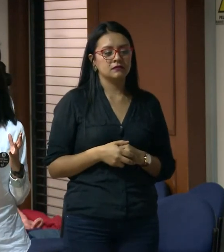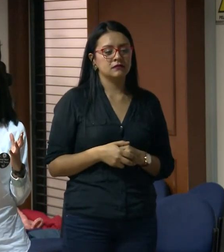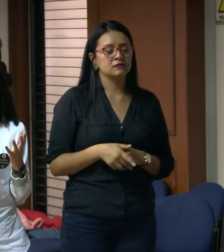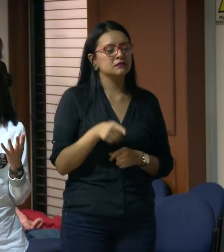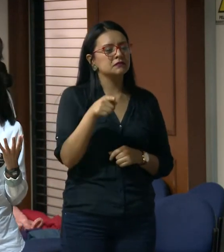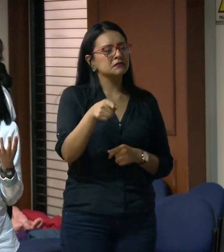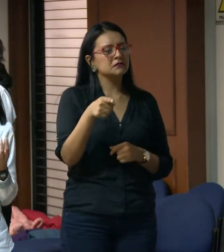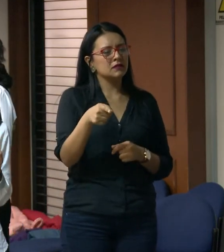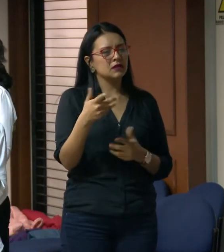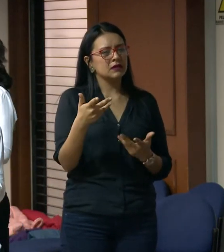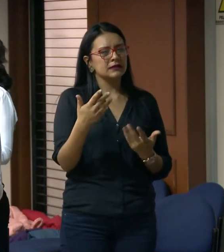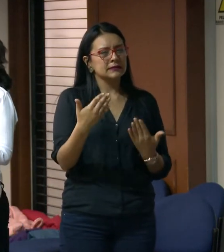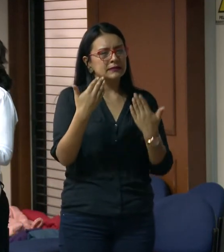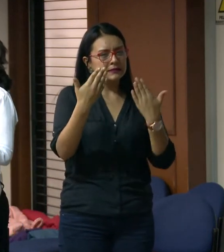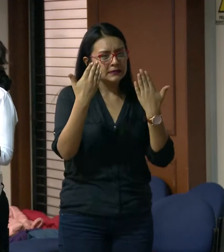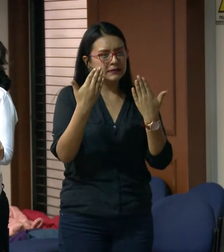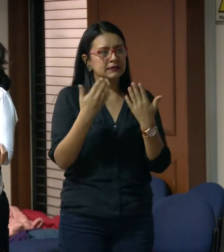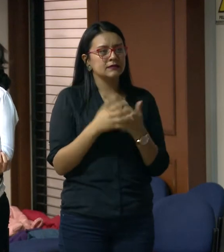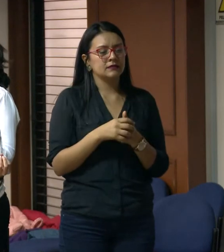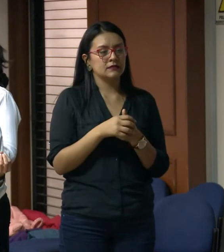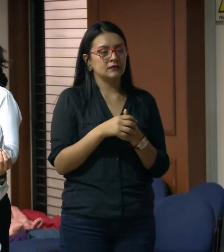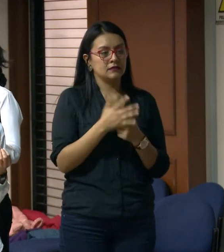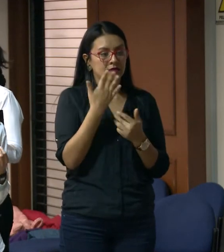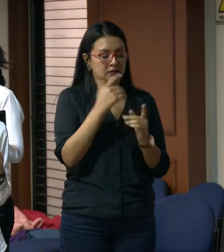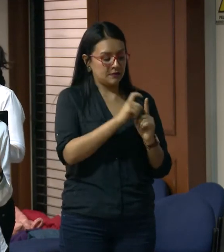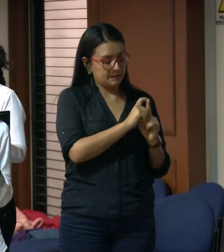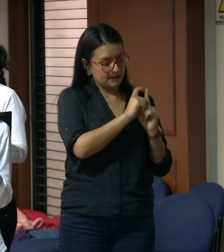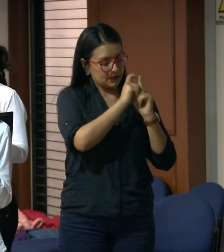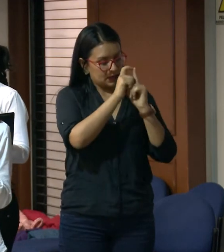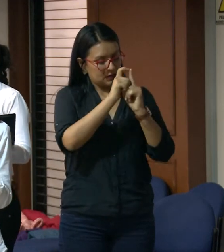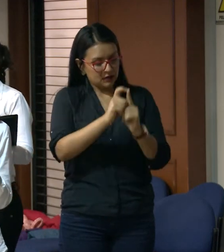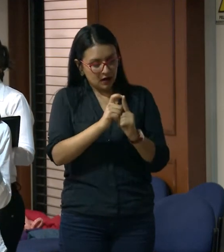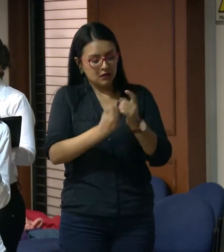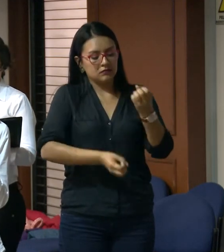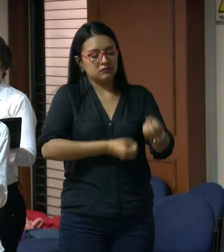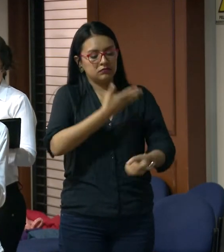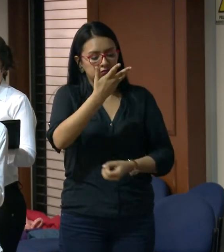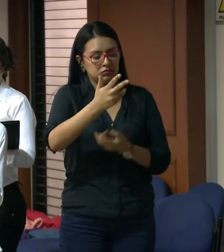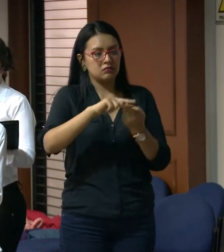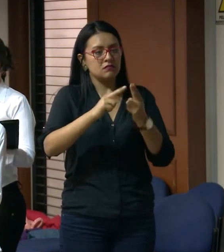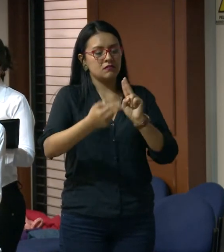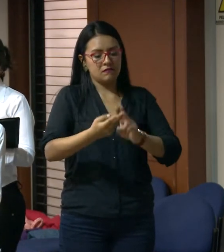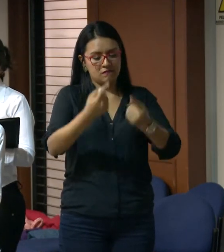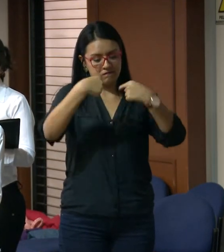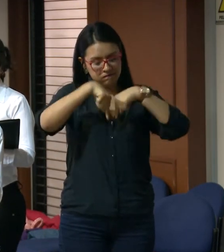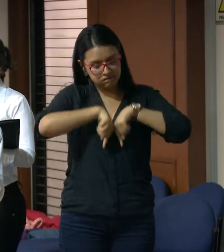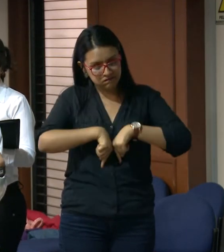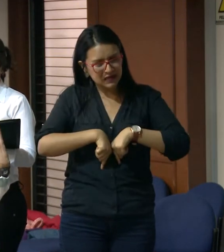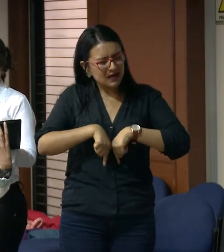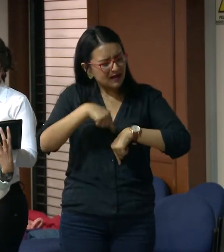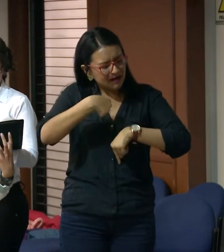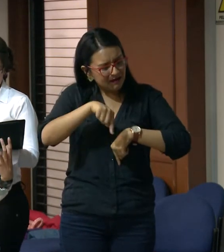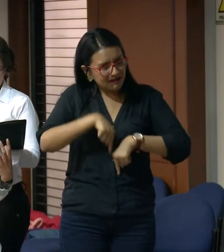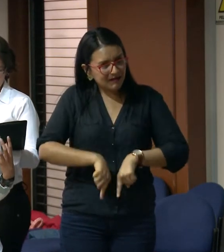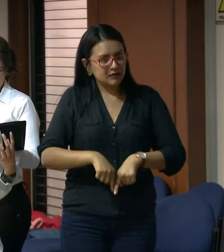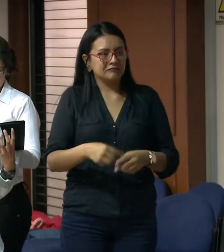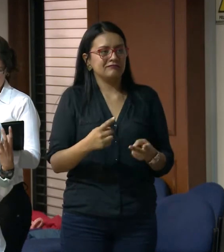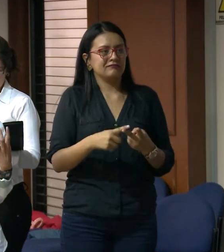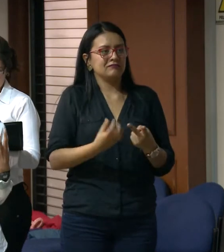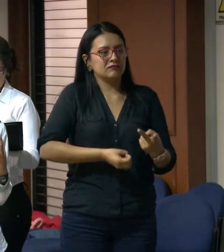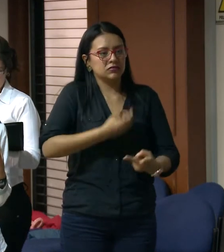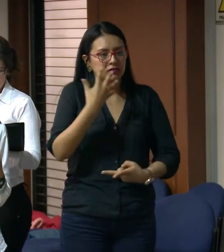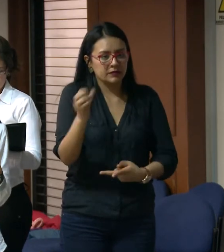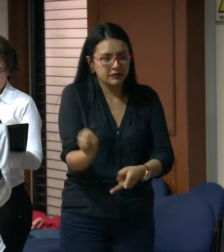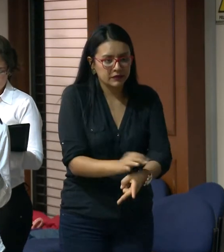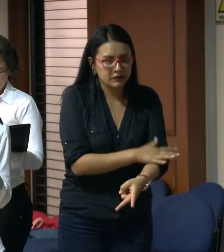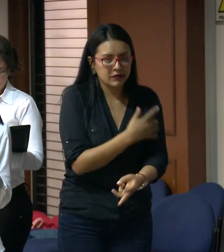pues es el que nos permite a partir de la palabra poder expresar también lo que llevamos en nuestro interior, nuestras emociones,